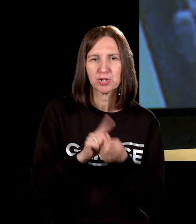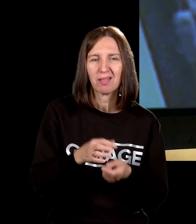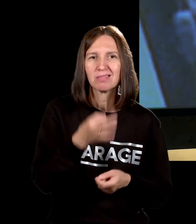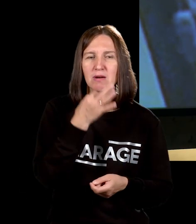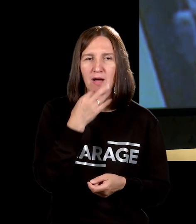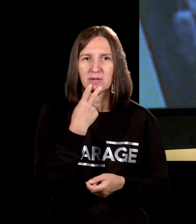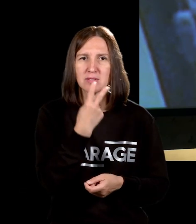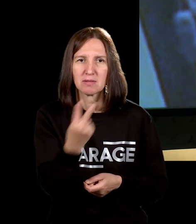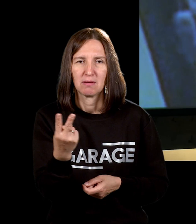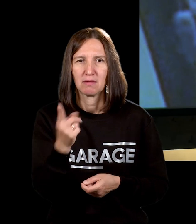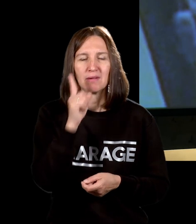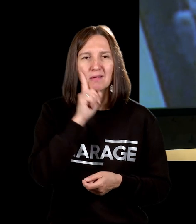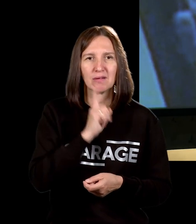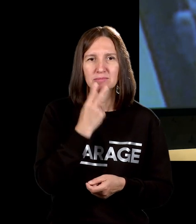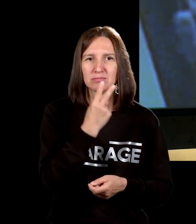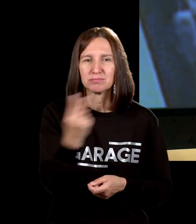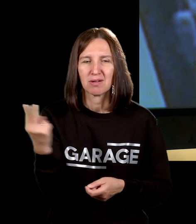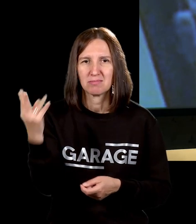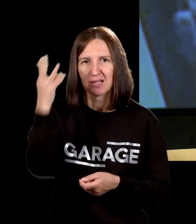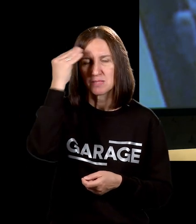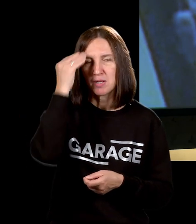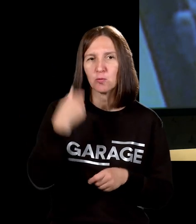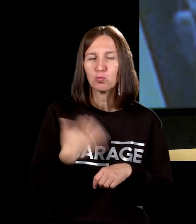ты удовольствие от этого испытываешь. От того,